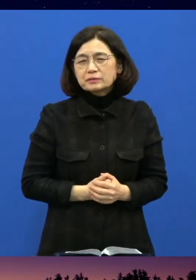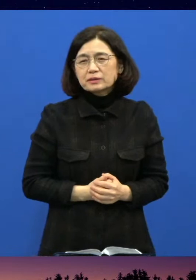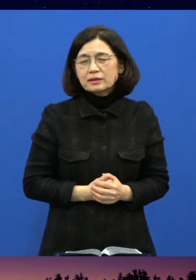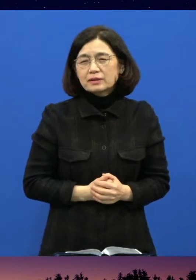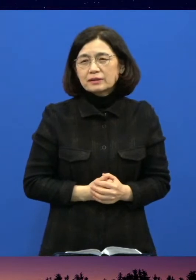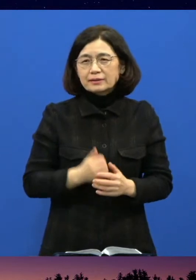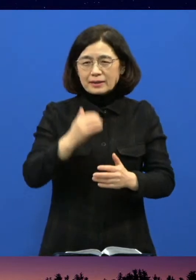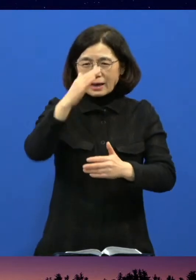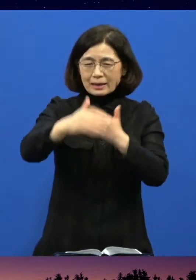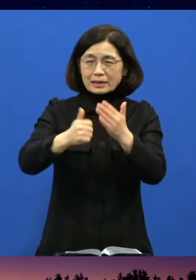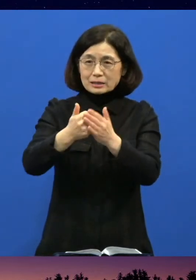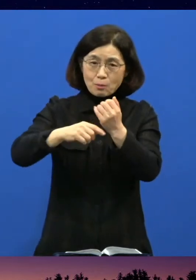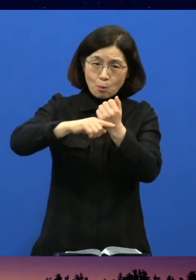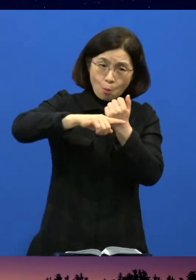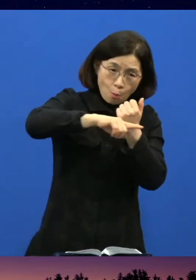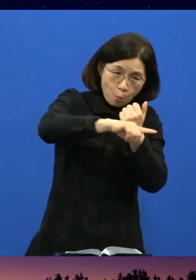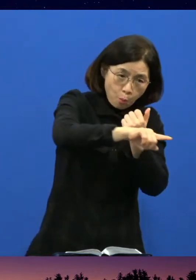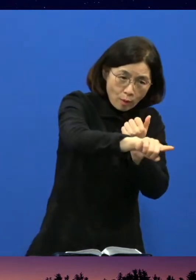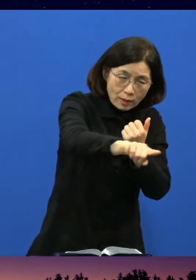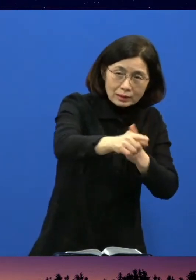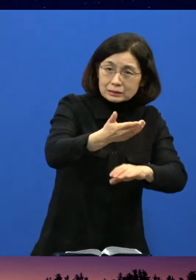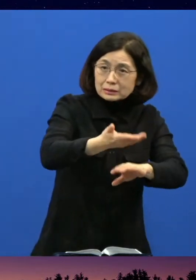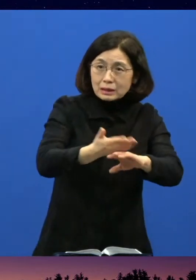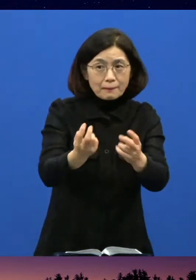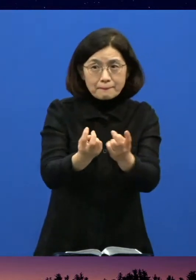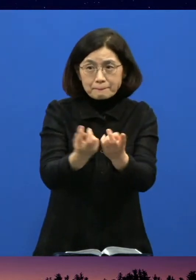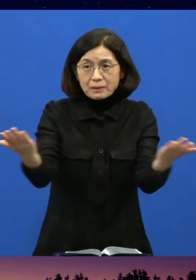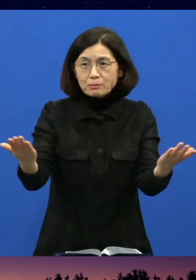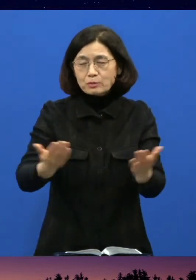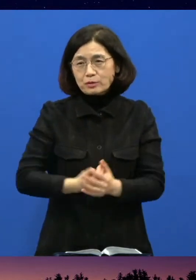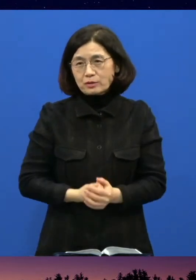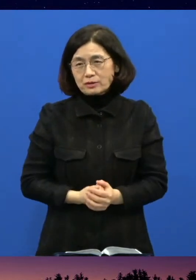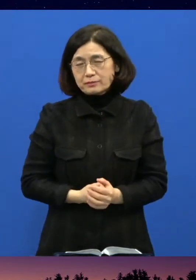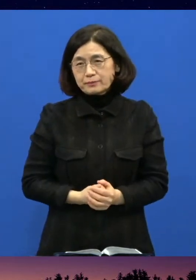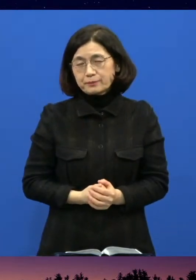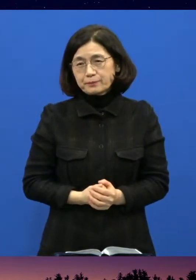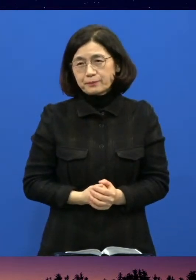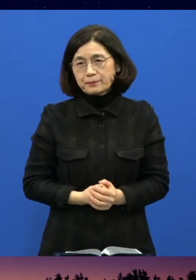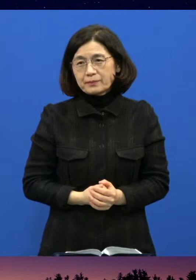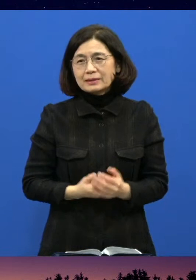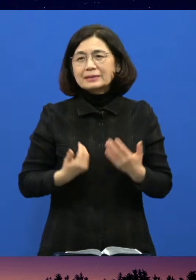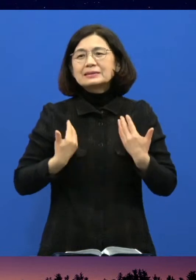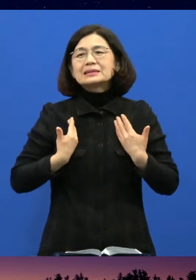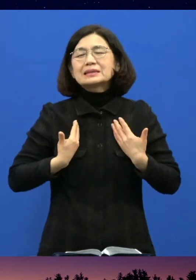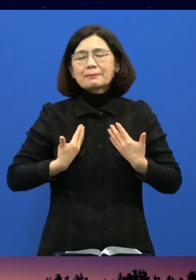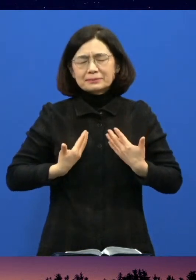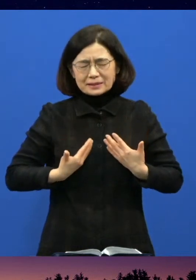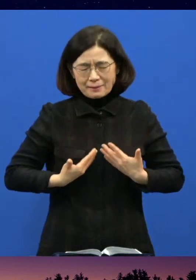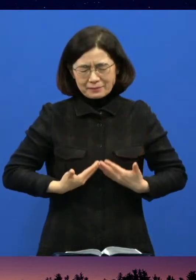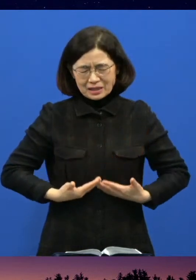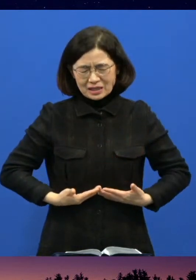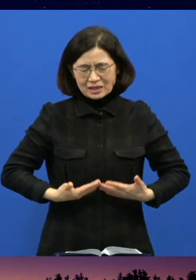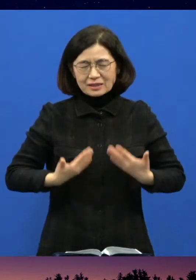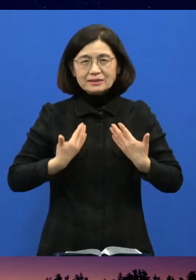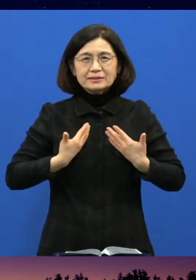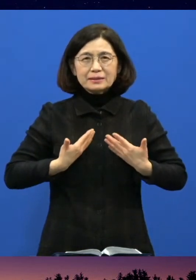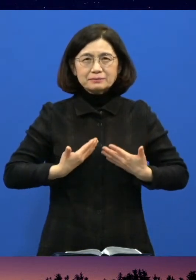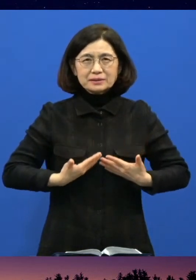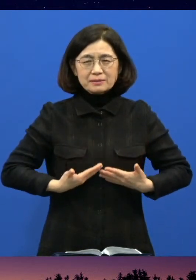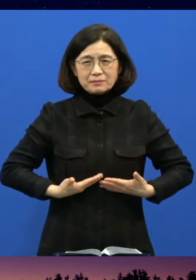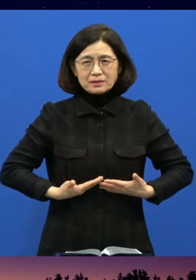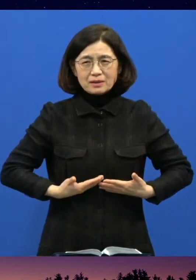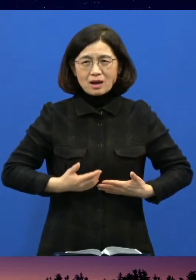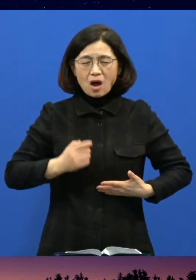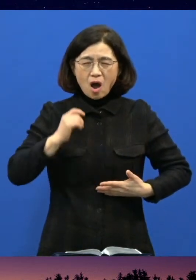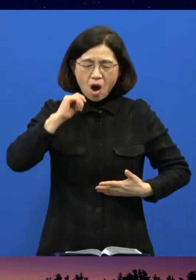하나님 외에는 다른 길이 없다는 태도가 바로 기도죠. 그래서 오늘 여기 잠잠히 어려움에 빠져 있을 때